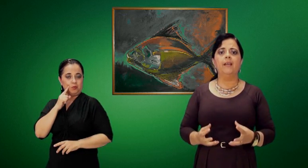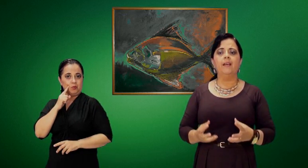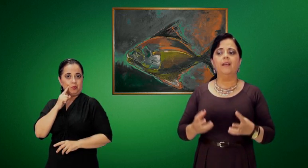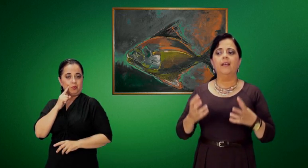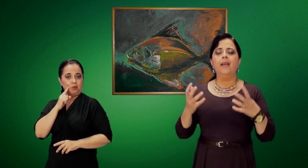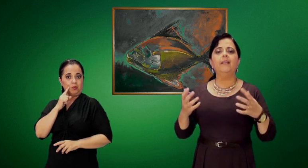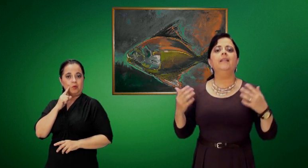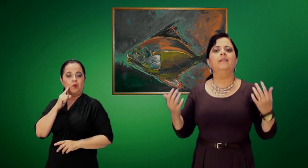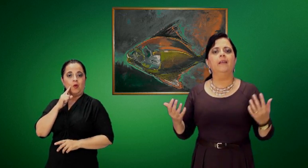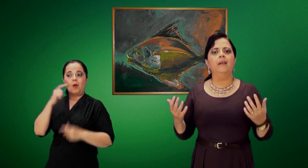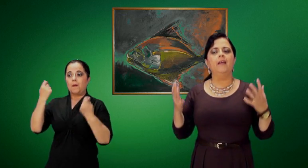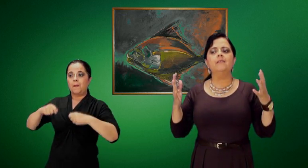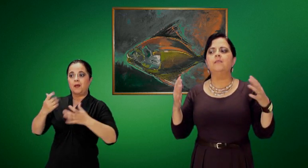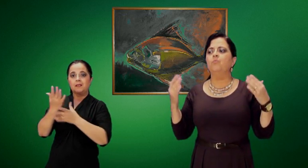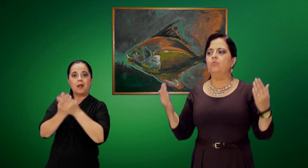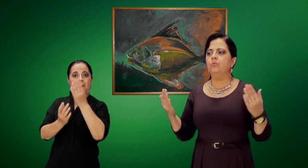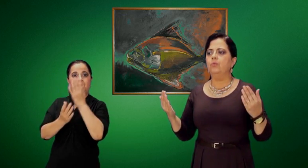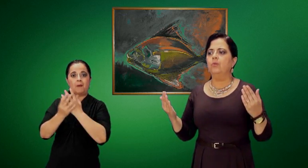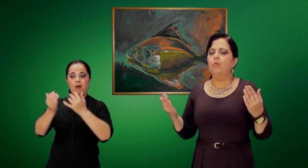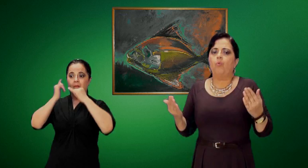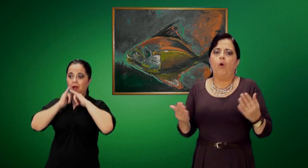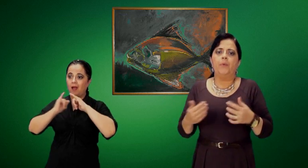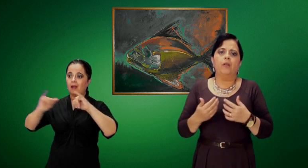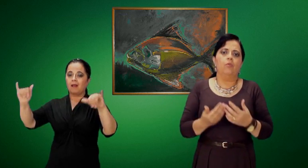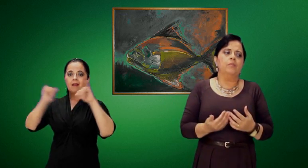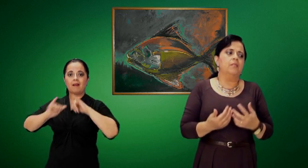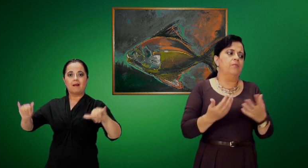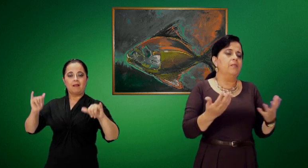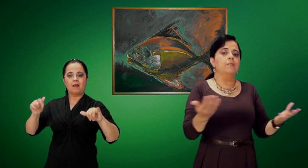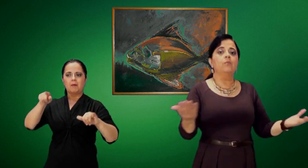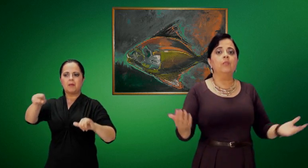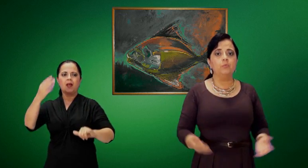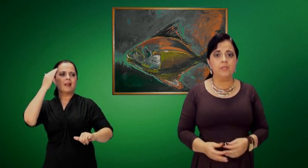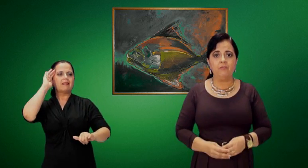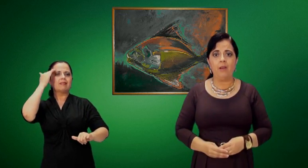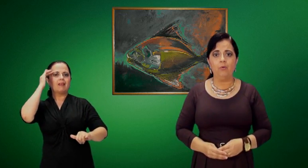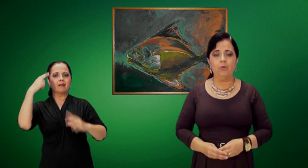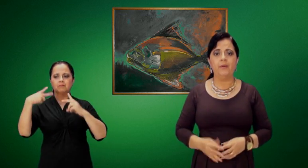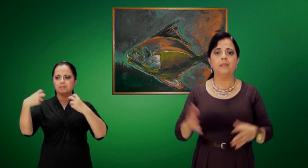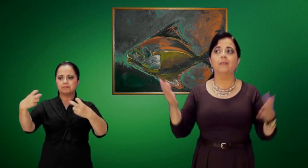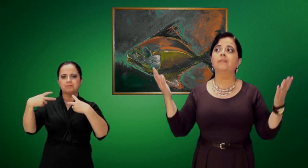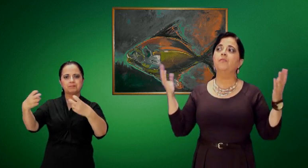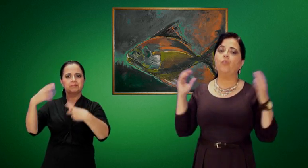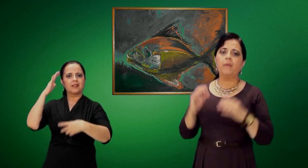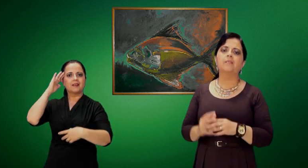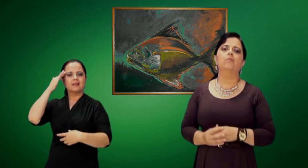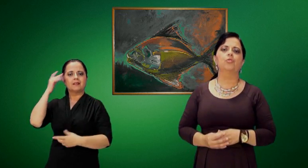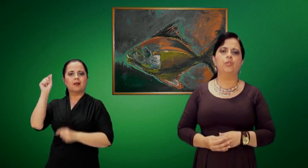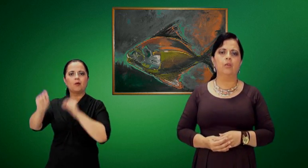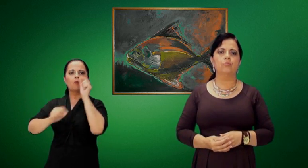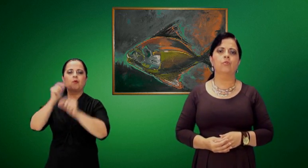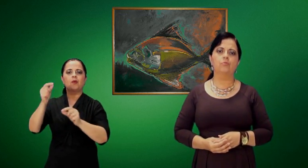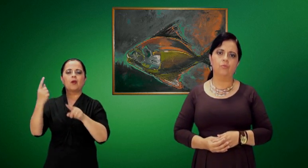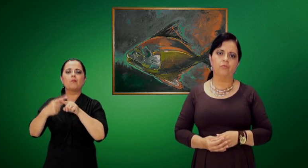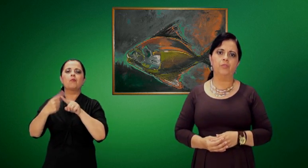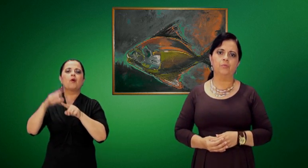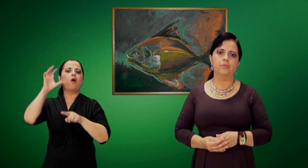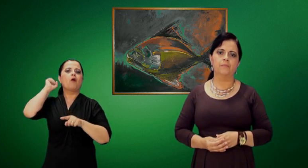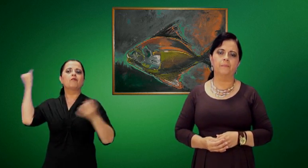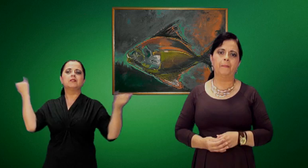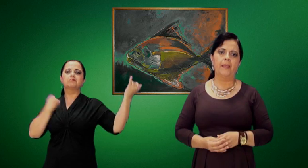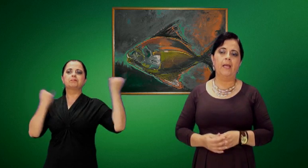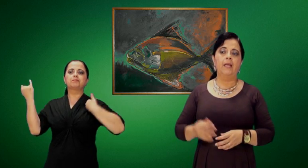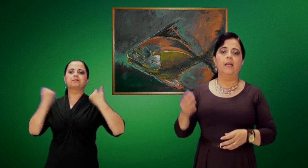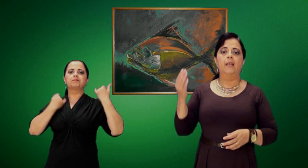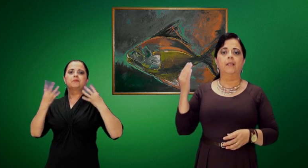para poder entender esse mundo, o qual para nós às vezes não damos nem valor para tanta informação que chega aos nossos